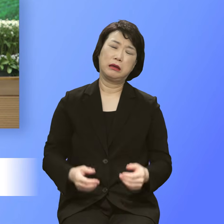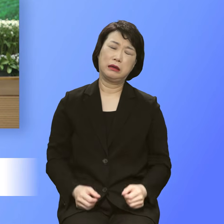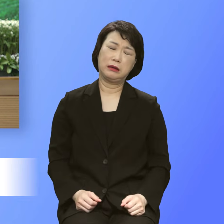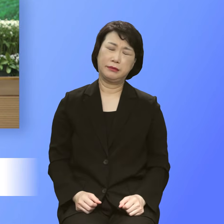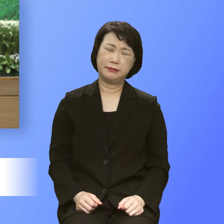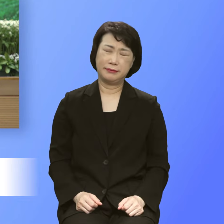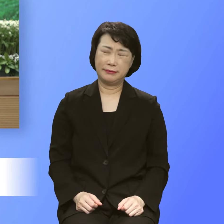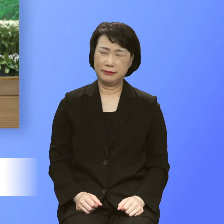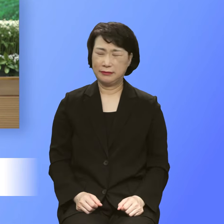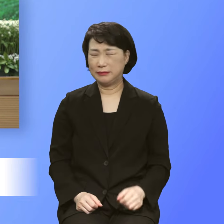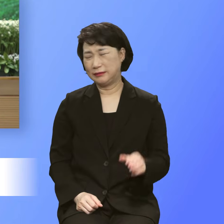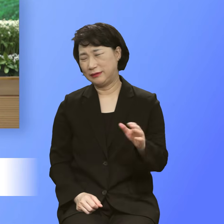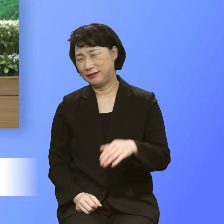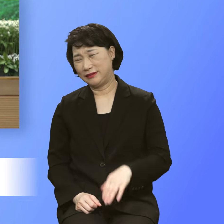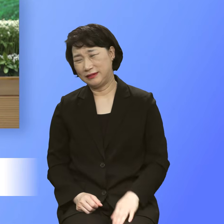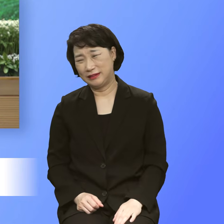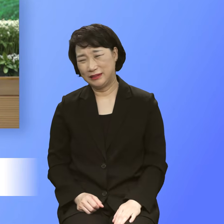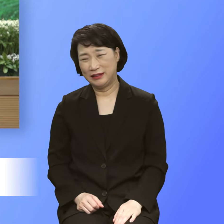응?